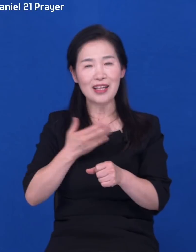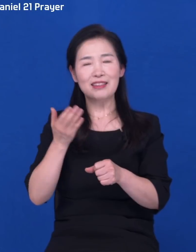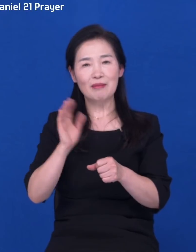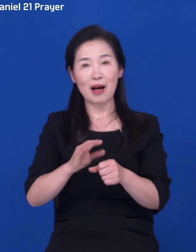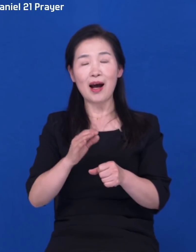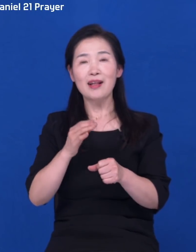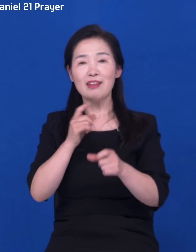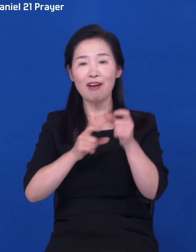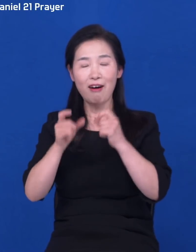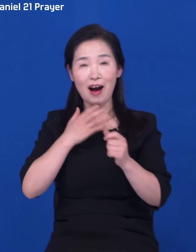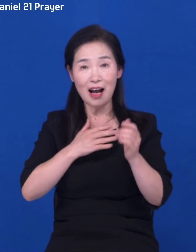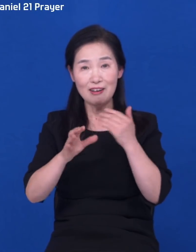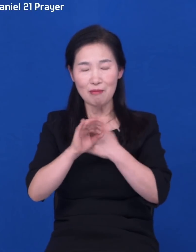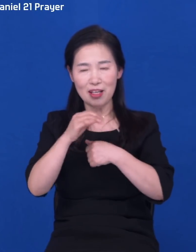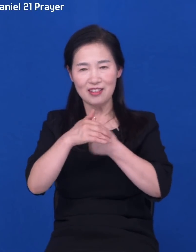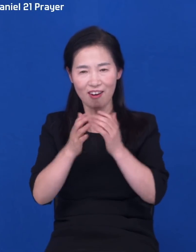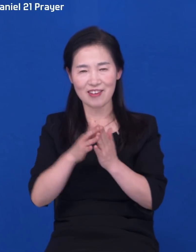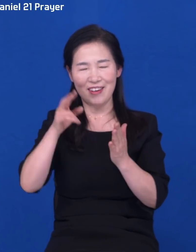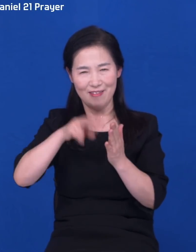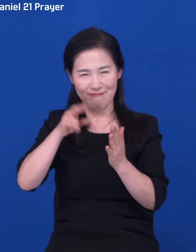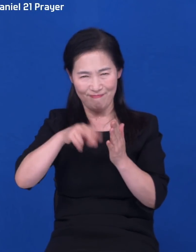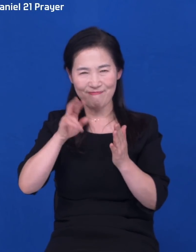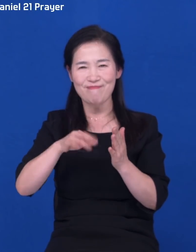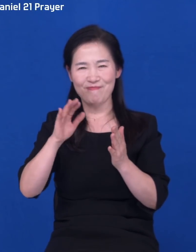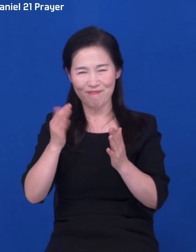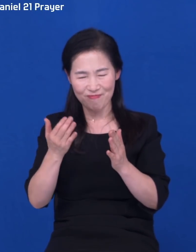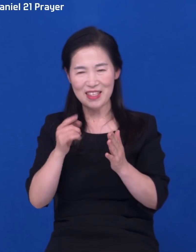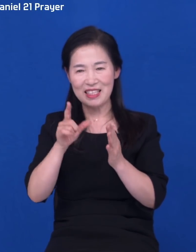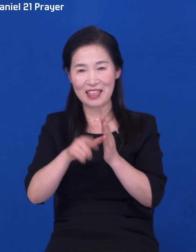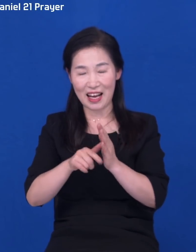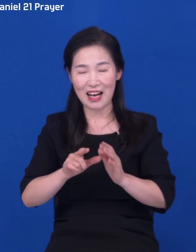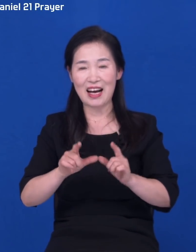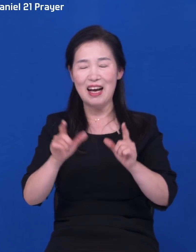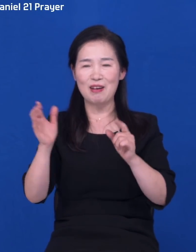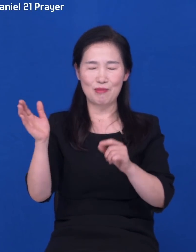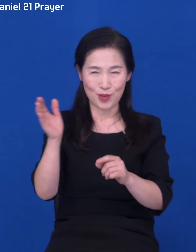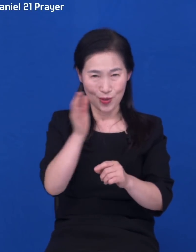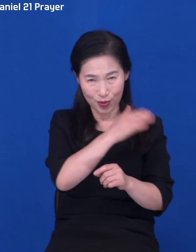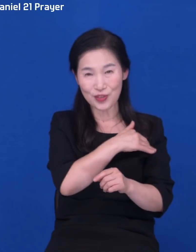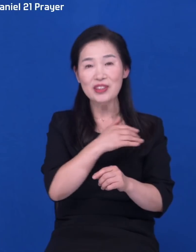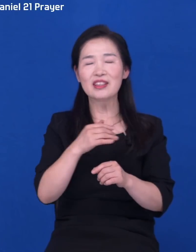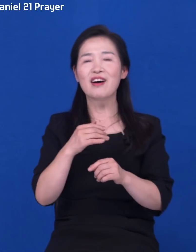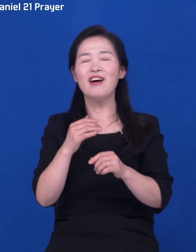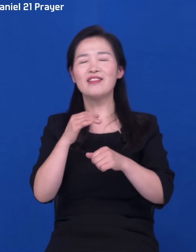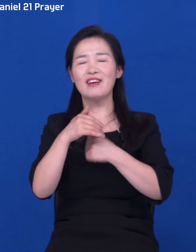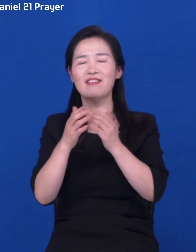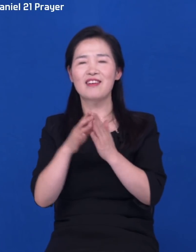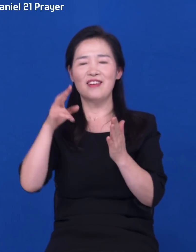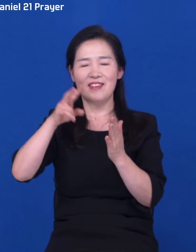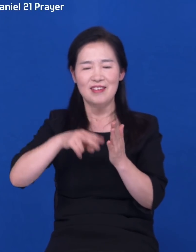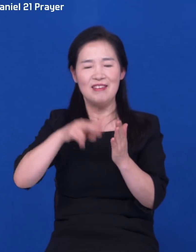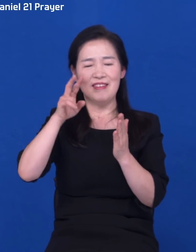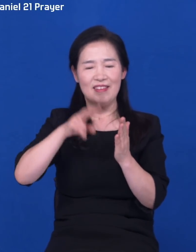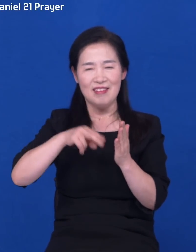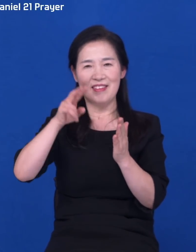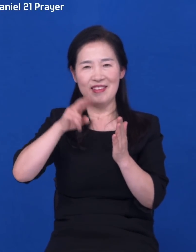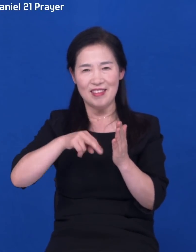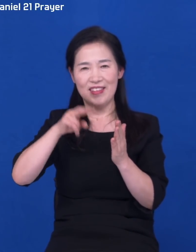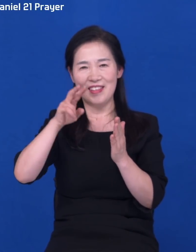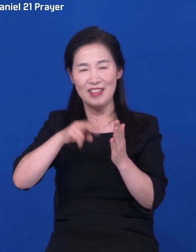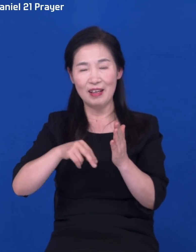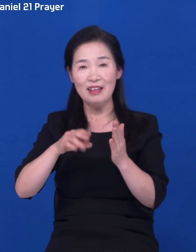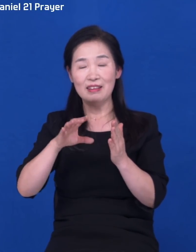되는구나. 그날부터 이제 제가 성경책을 밤마다 읽기 시작했어요. 처음에는 책이니까 맨 앞에부터